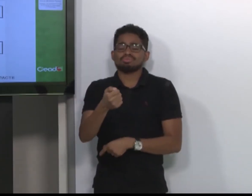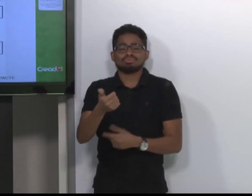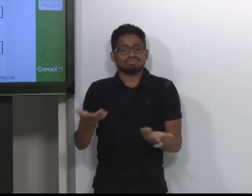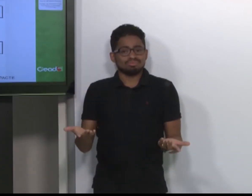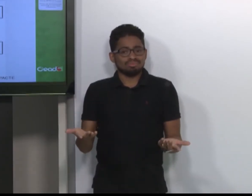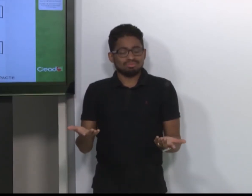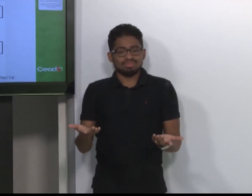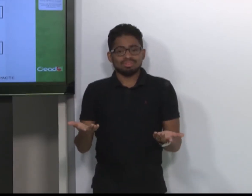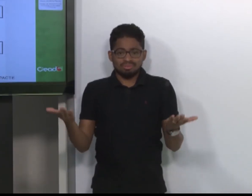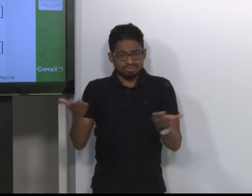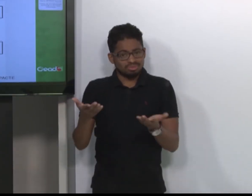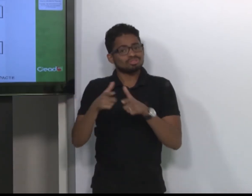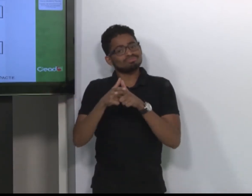pouco debatida.